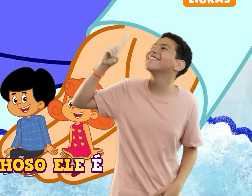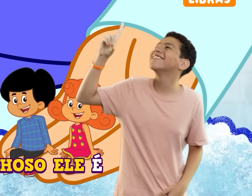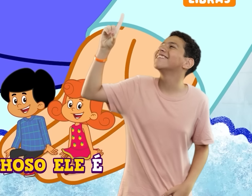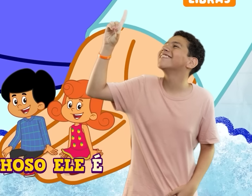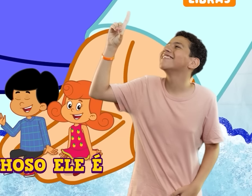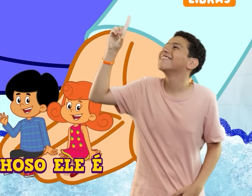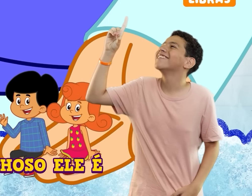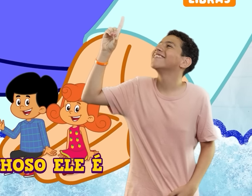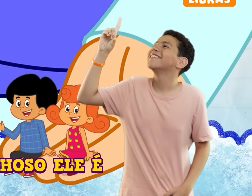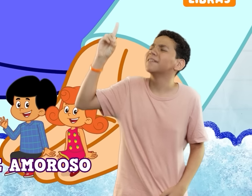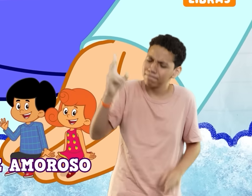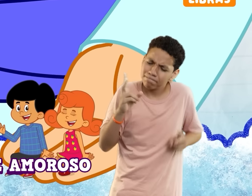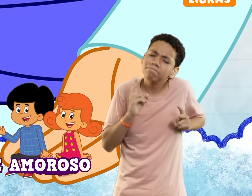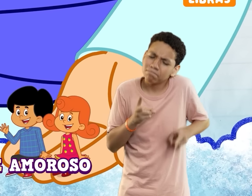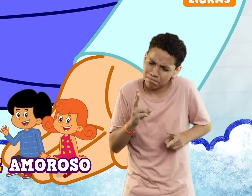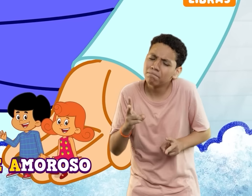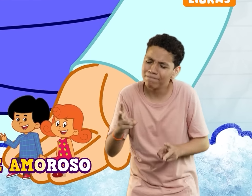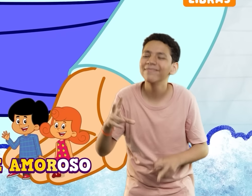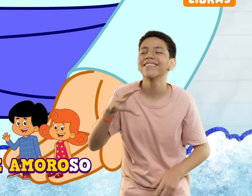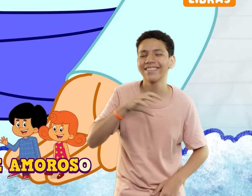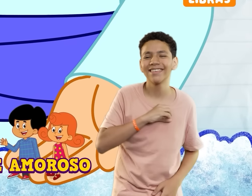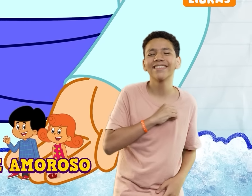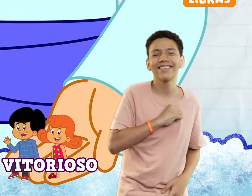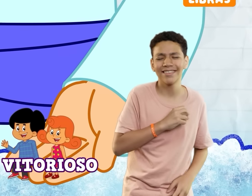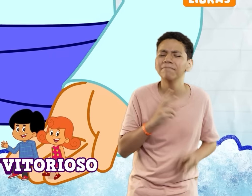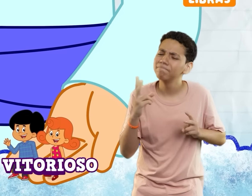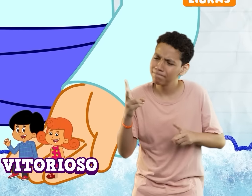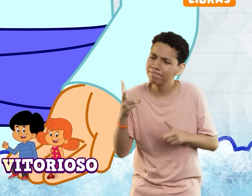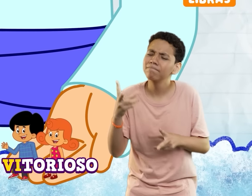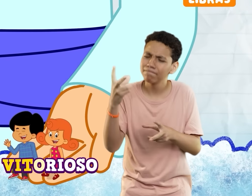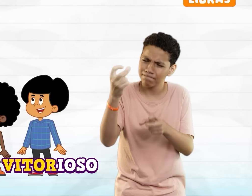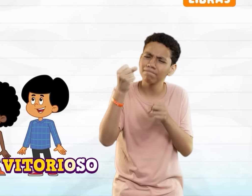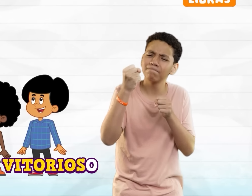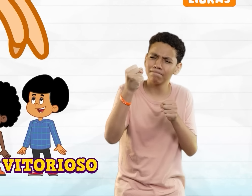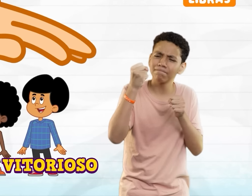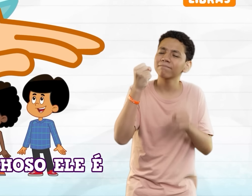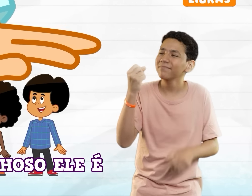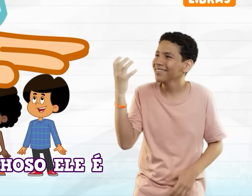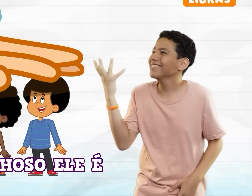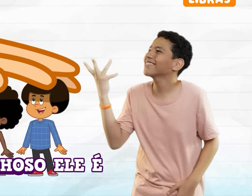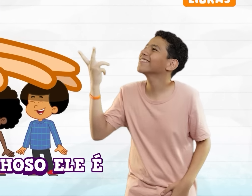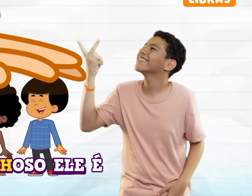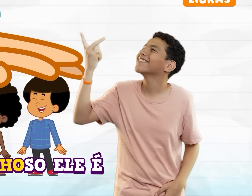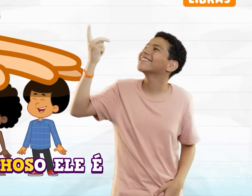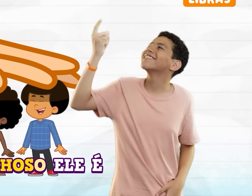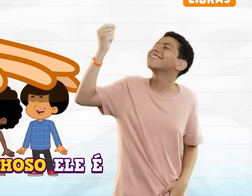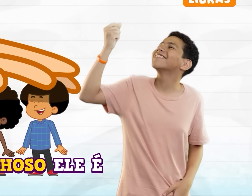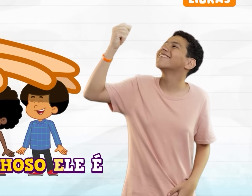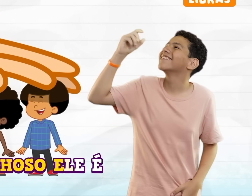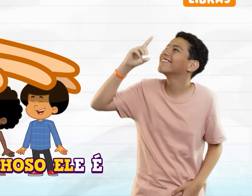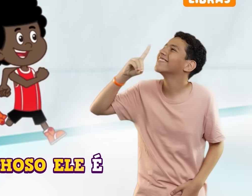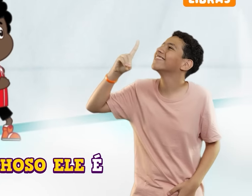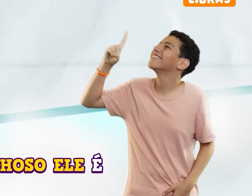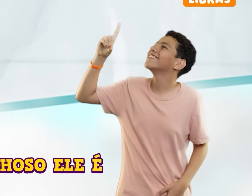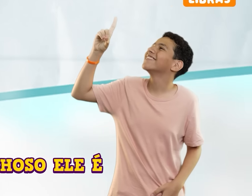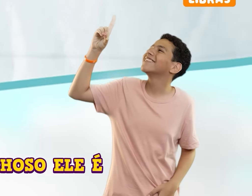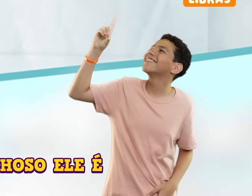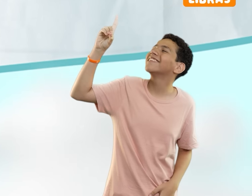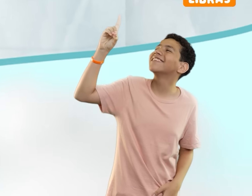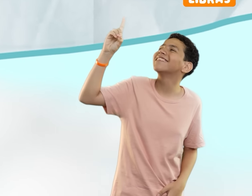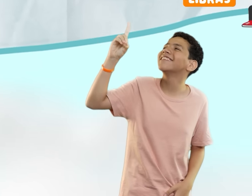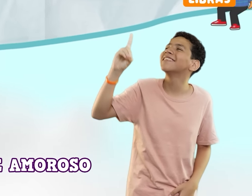Maravilhoso ele é, sempre amoroso, sempre vitorioso. Maravilhoso ele